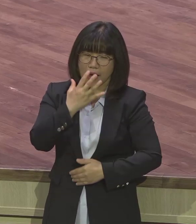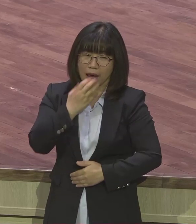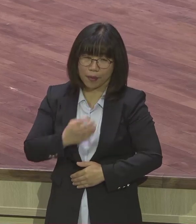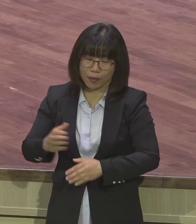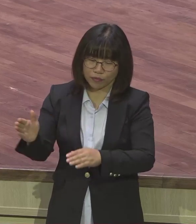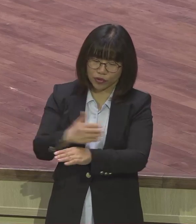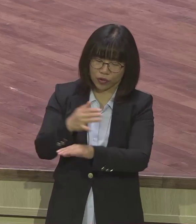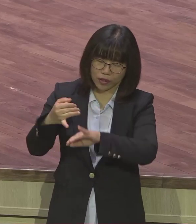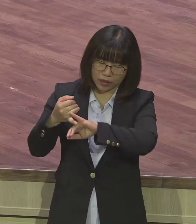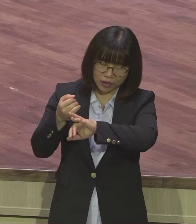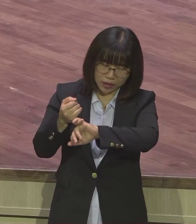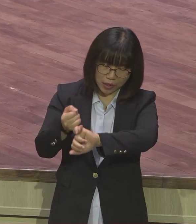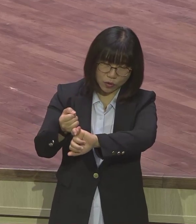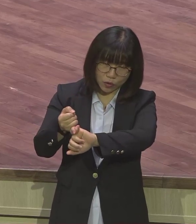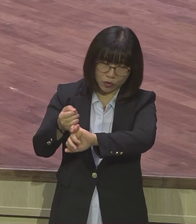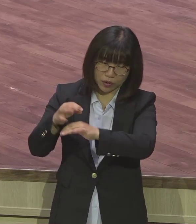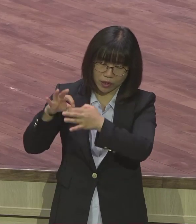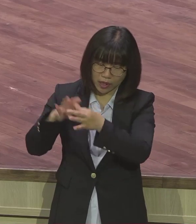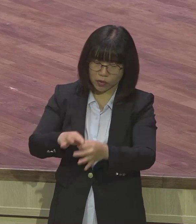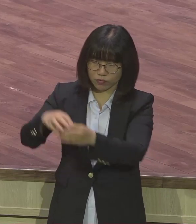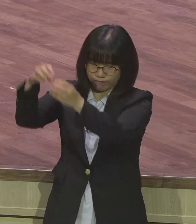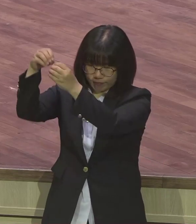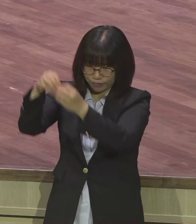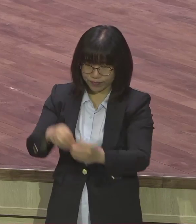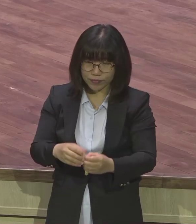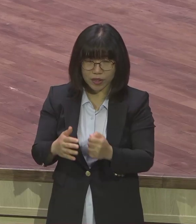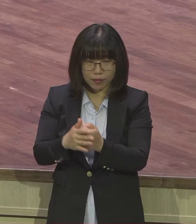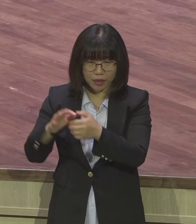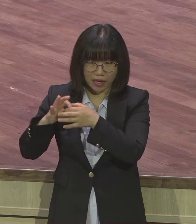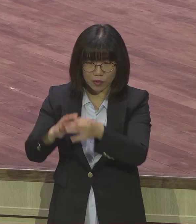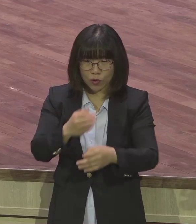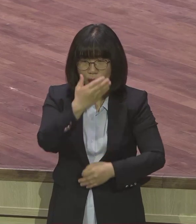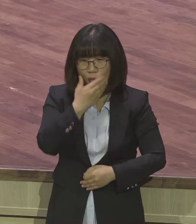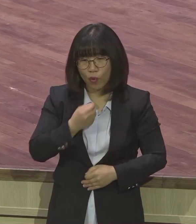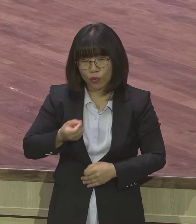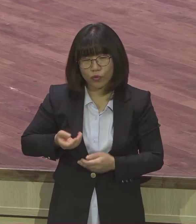때문에 그대로 축복을 주시는 거예요.